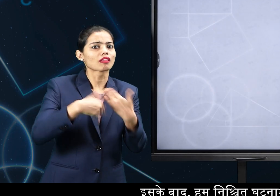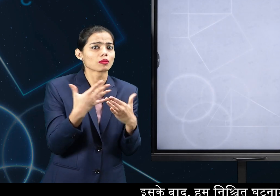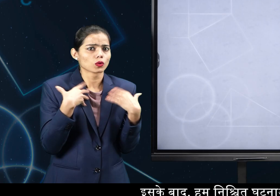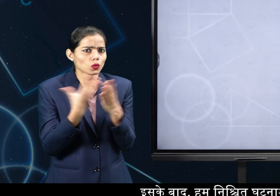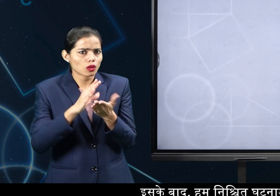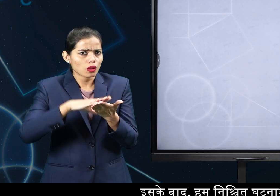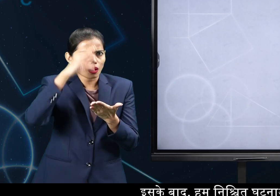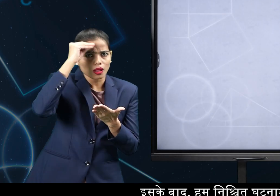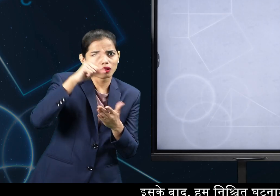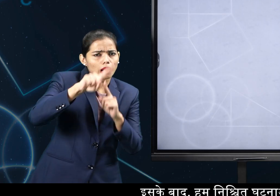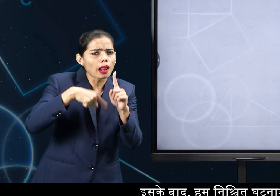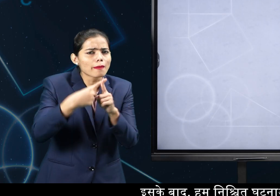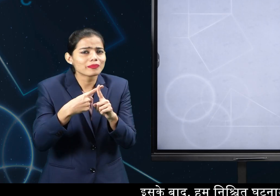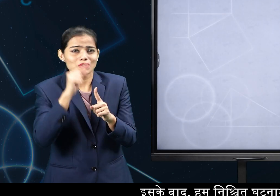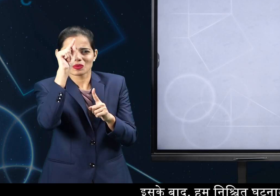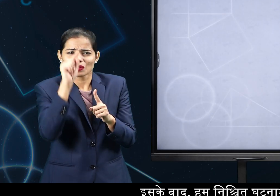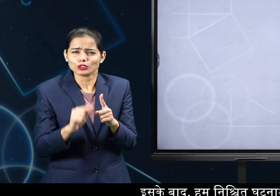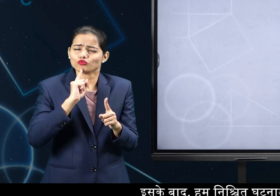इसके बाद हम निश्चित घटनाओं के बारे में जानेंगे।